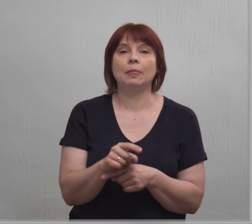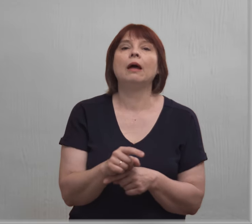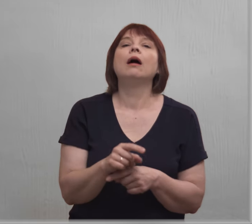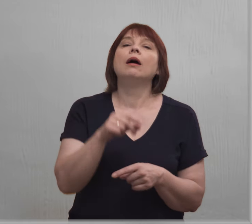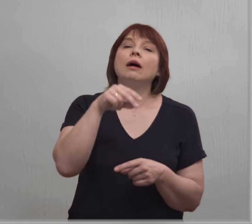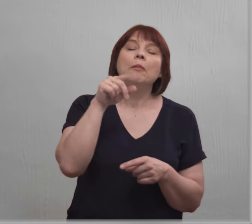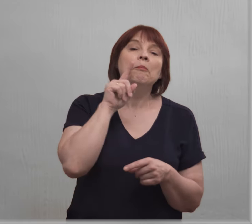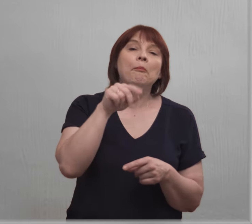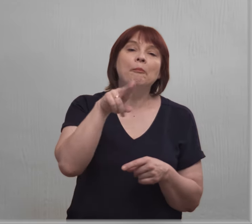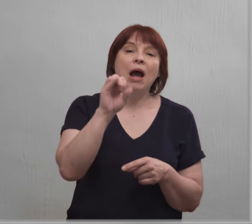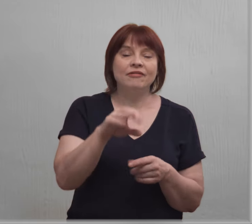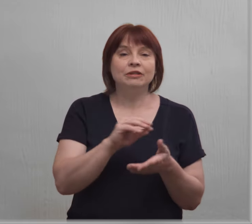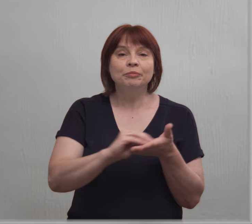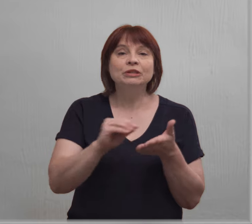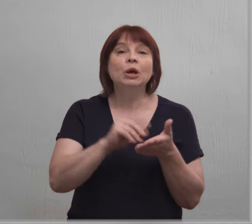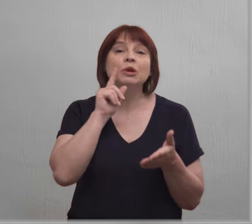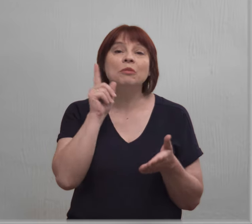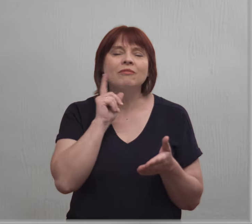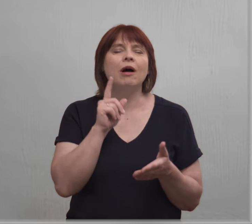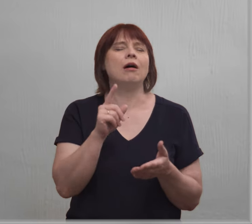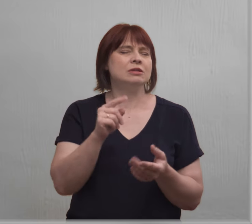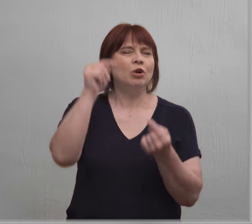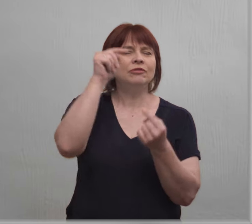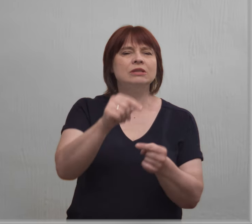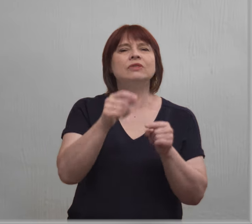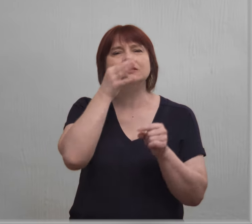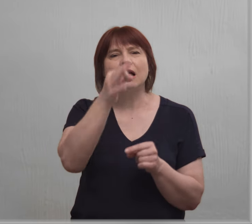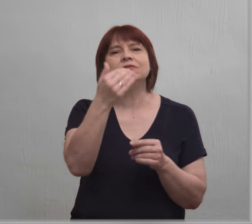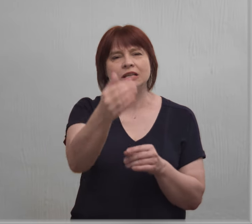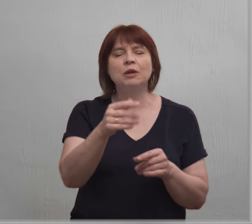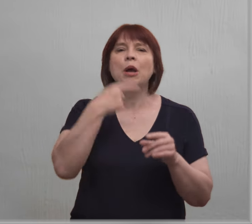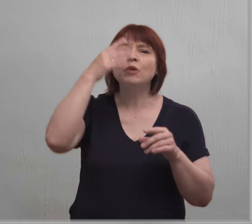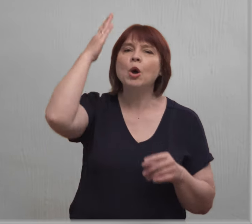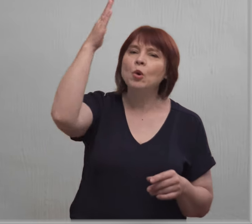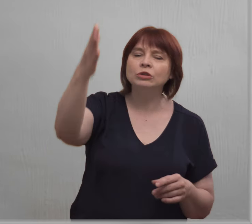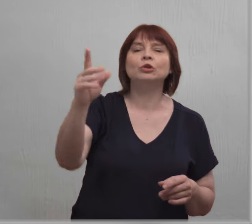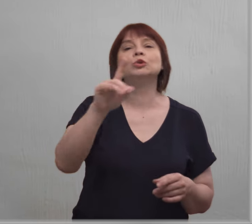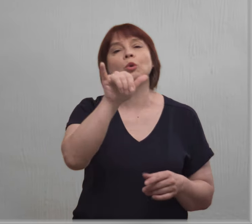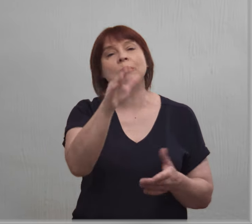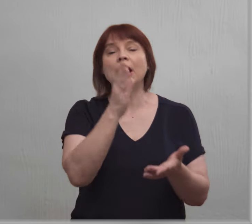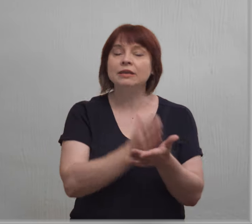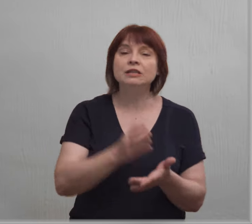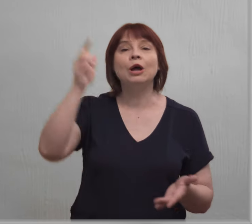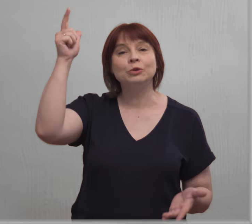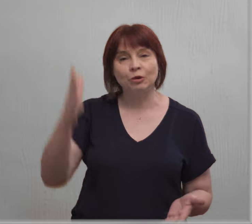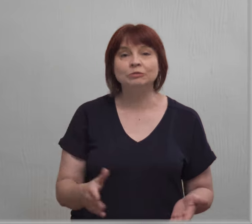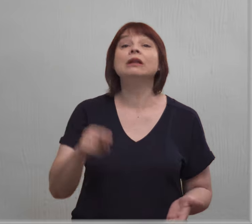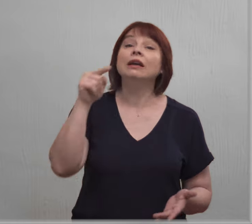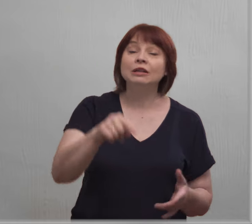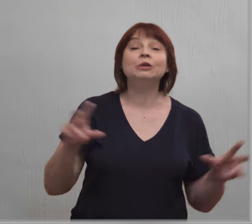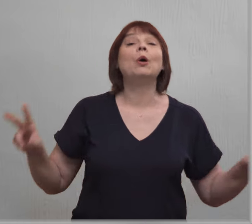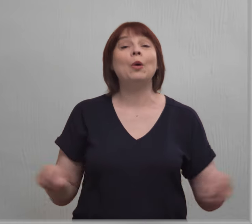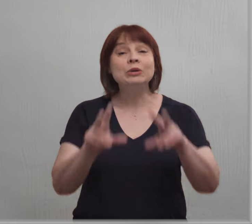пишет Тимофею: «Воюй согласно сказанным о тебе пророчеством, делай вот это, то, что на тебе есть от Господа, тогда успех